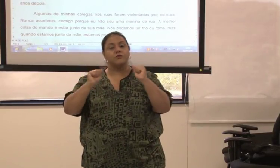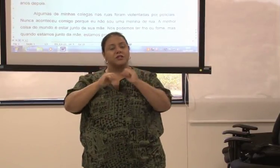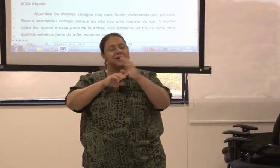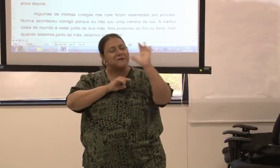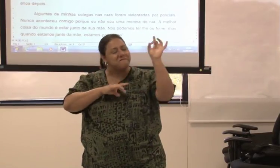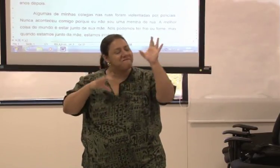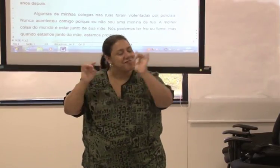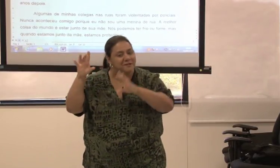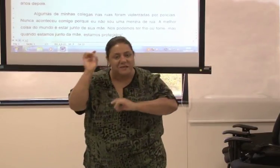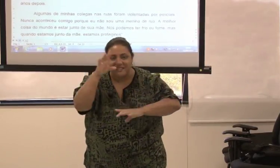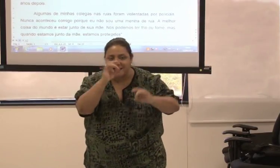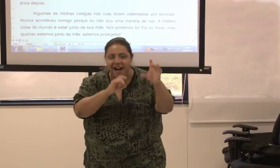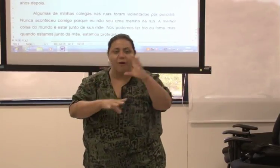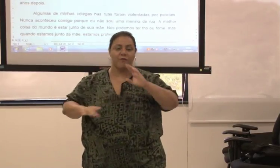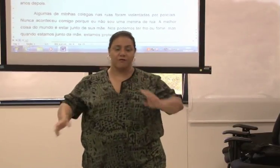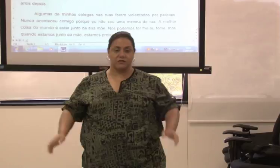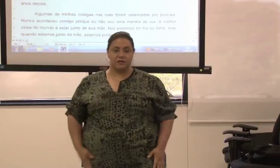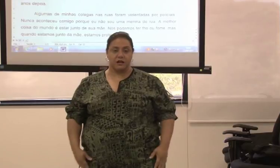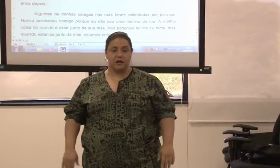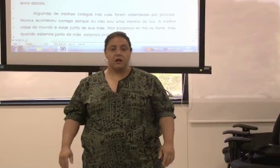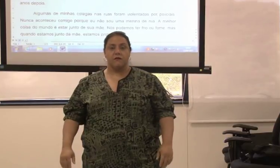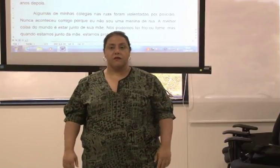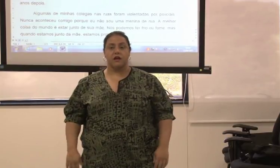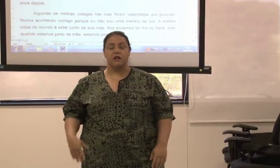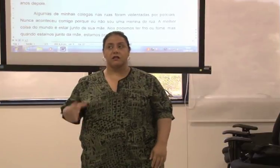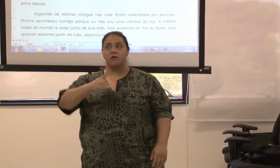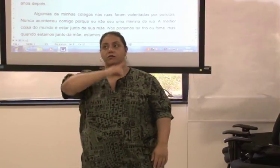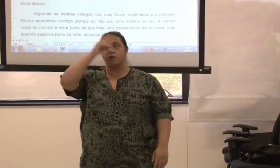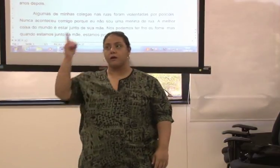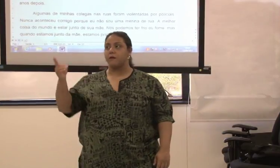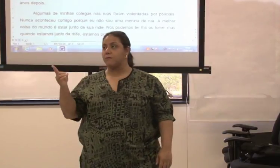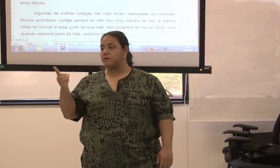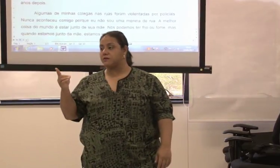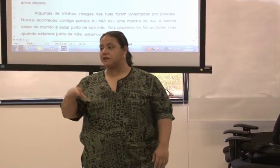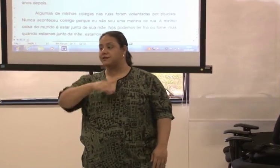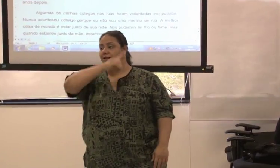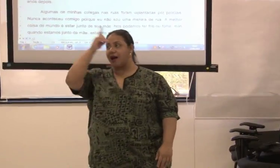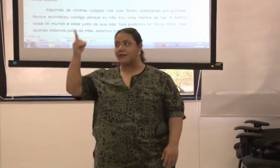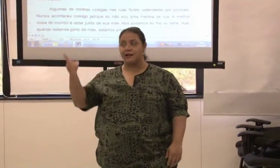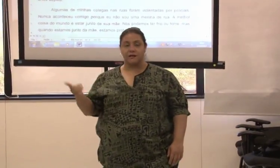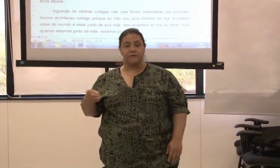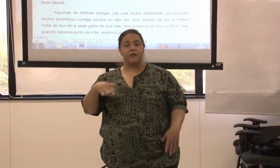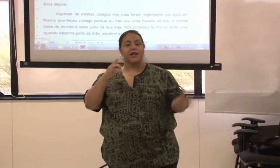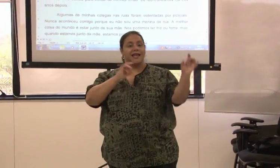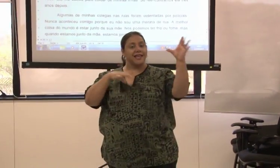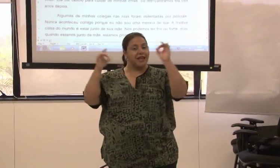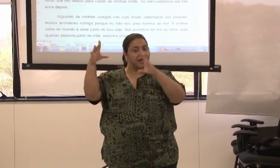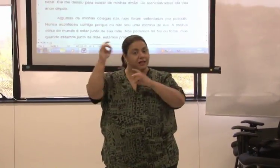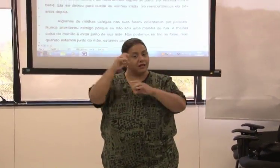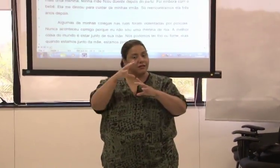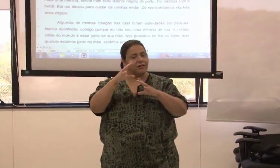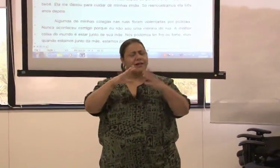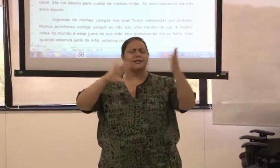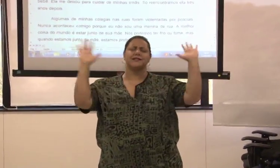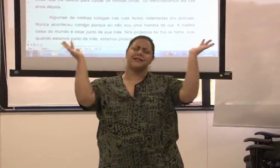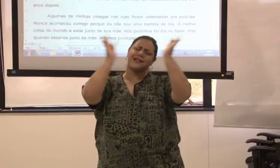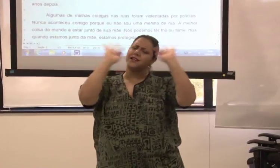dia especial para você. Né? Então, parabéns a você nessa data, querida. Te desejo